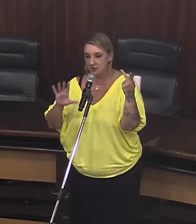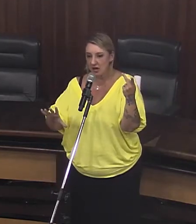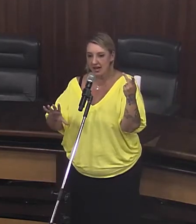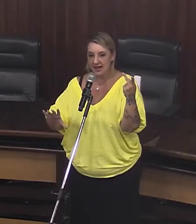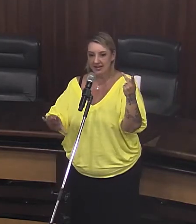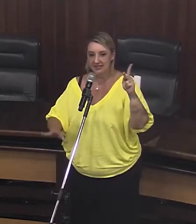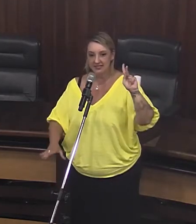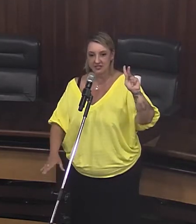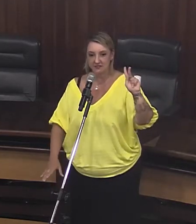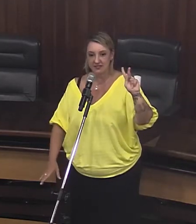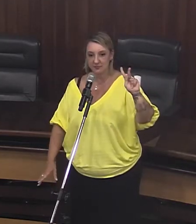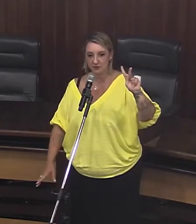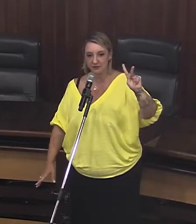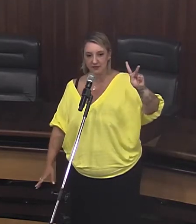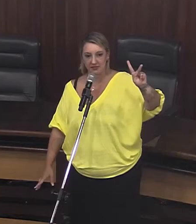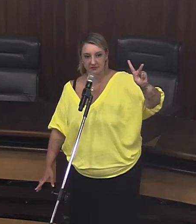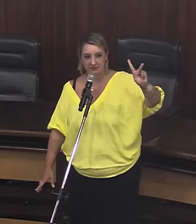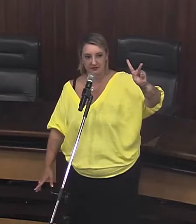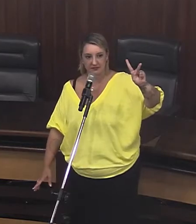é H se ele tiver esse movimento.